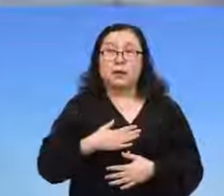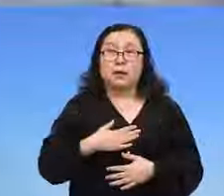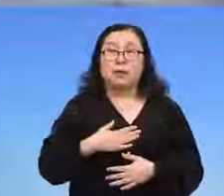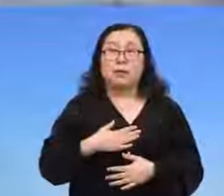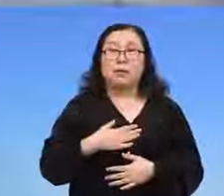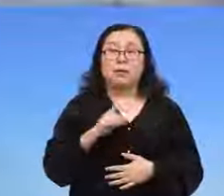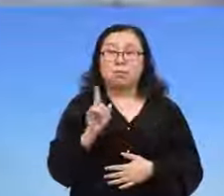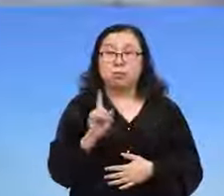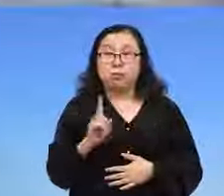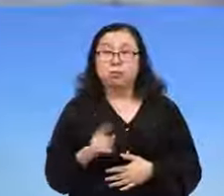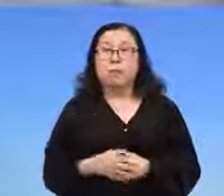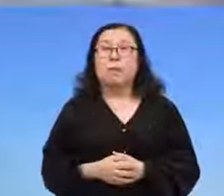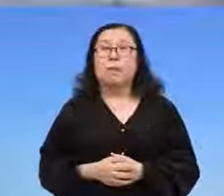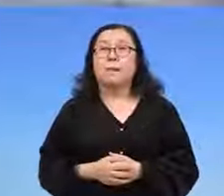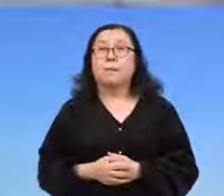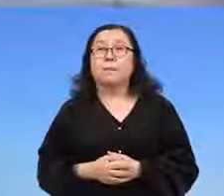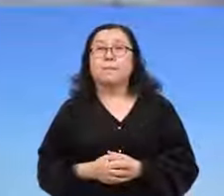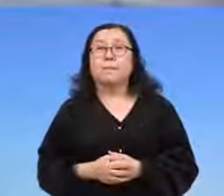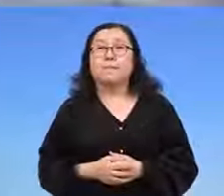거,